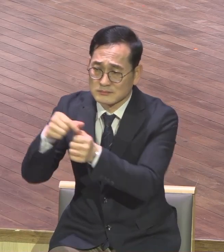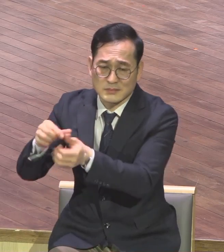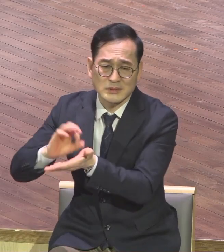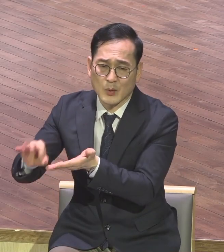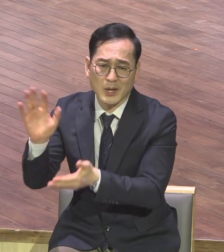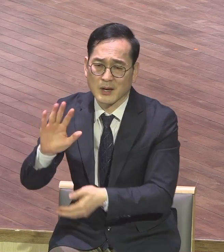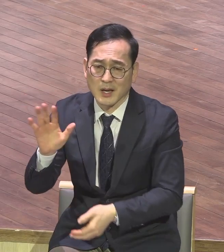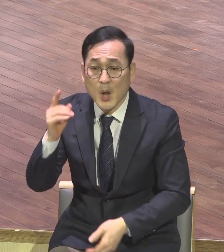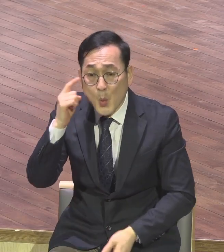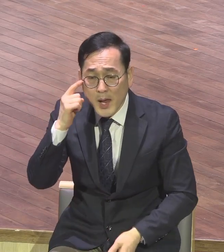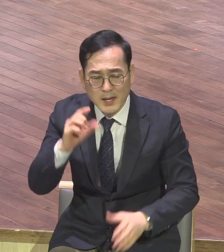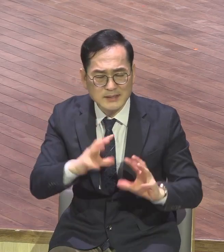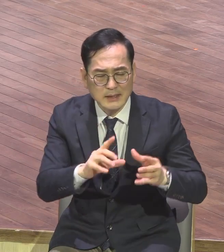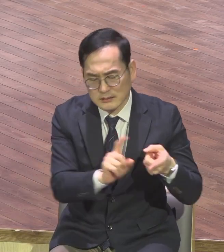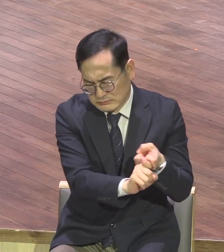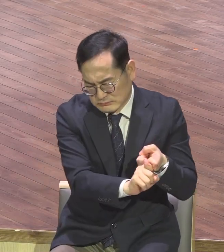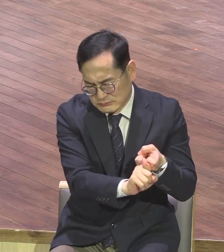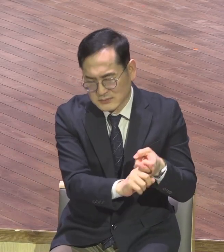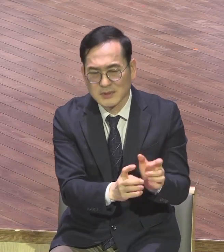교회 들어왔고도 땅의 일이요.